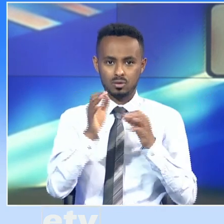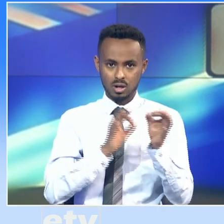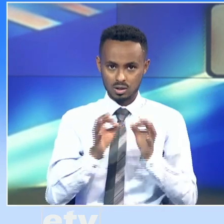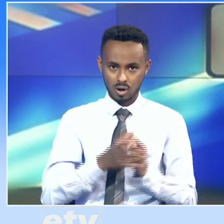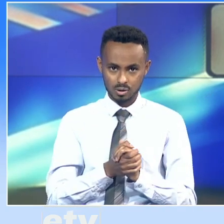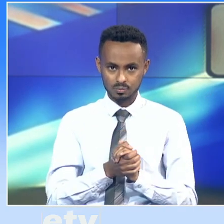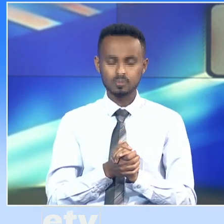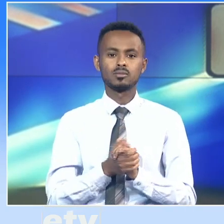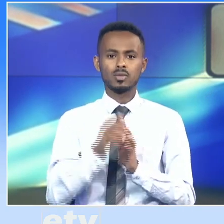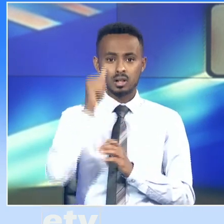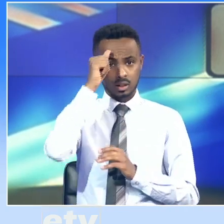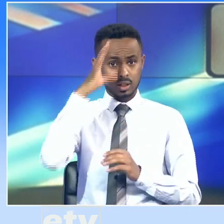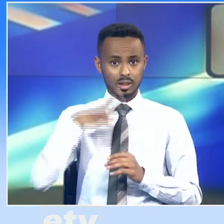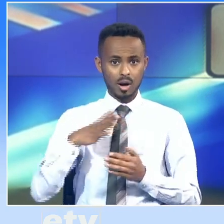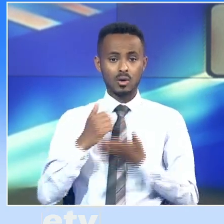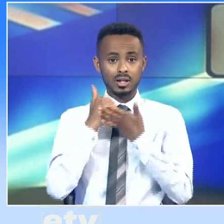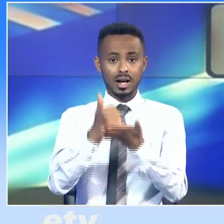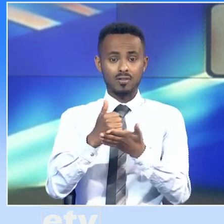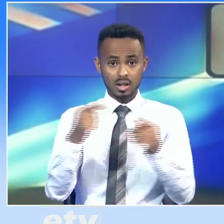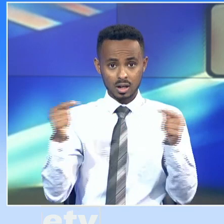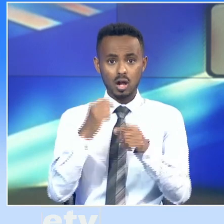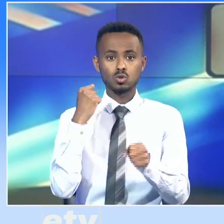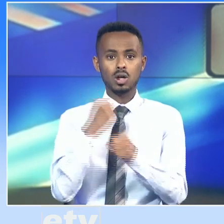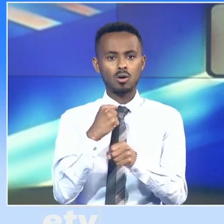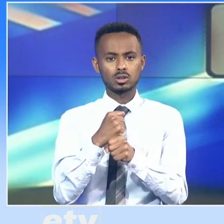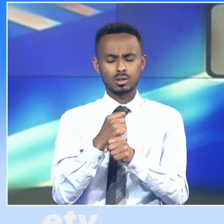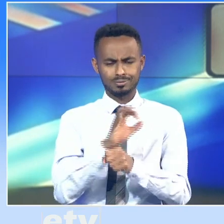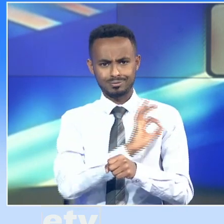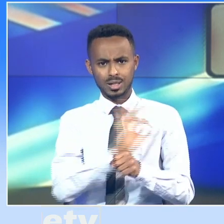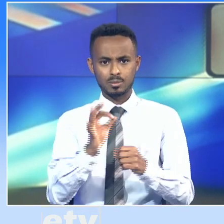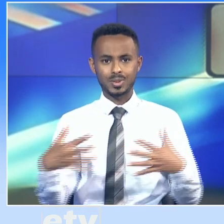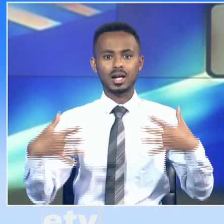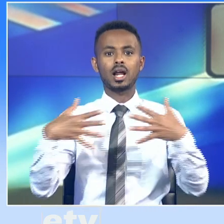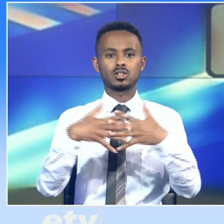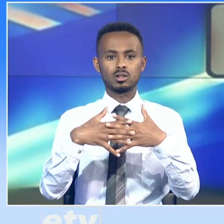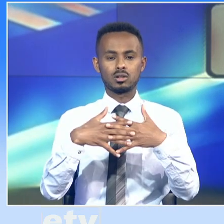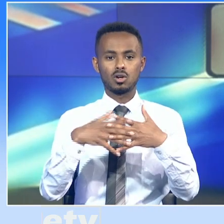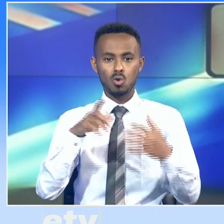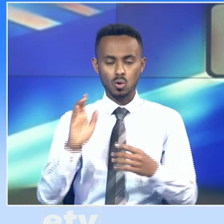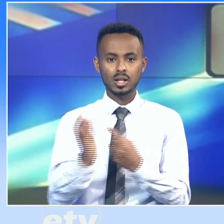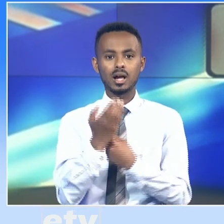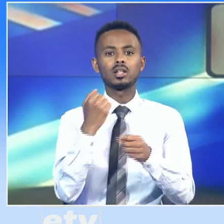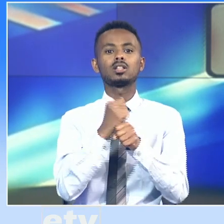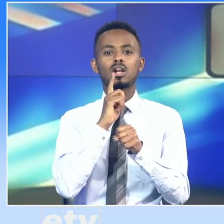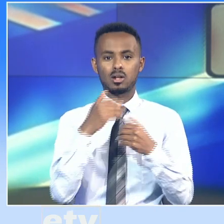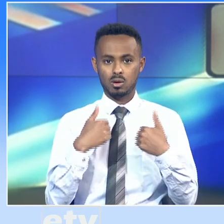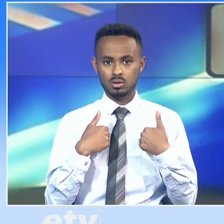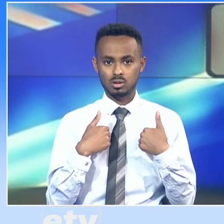ጠቁመዋል። ከሰብአዊ ድጋፍ ጋር የተያዙ ስራዎች በደንብ በተቀናጀ ሁኔታ እየተሰሩ ነው